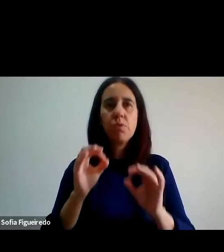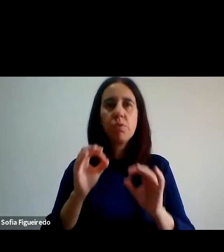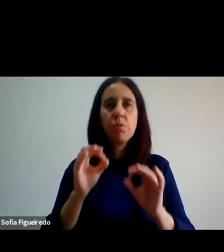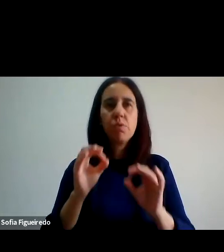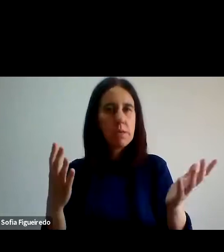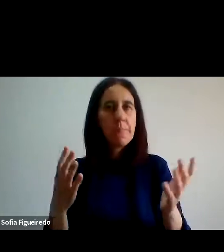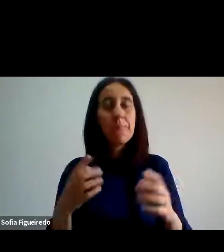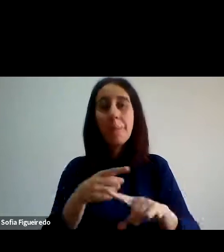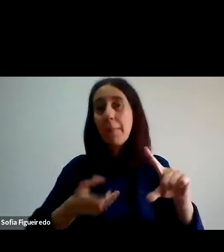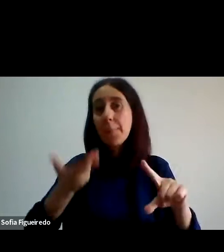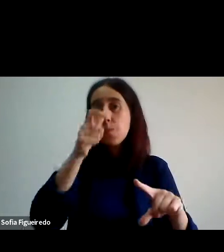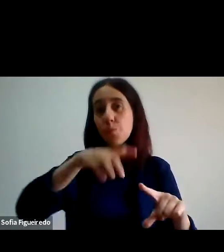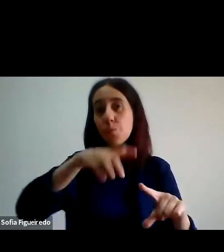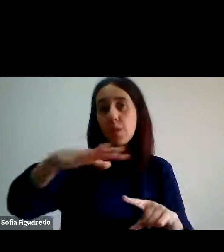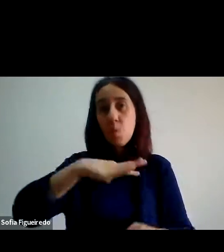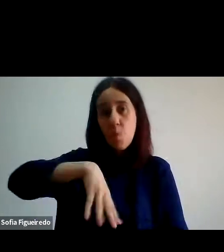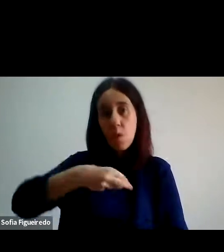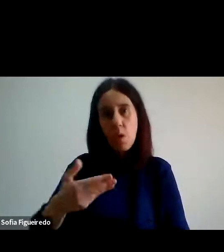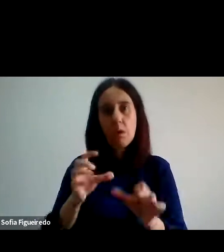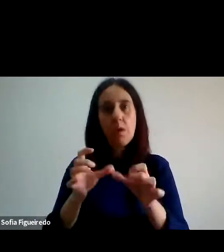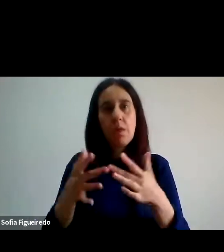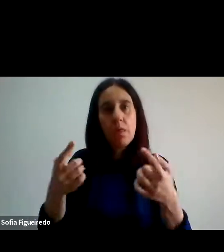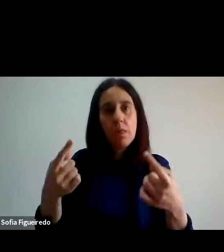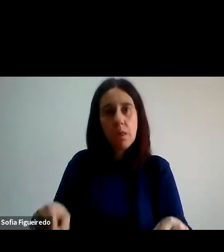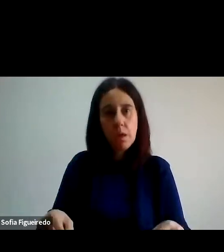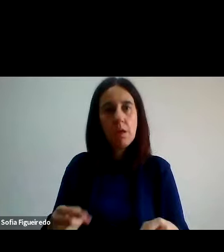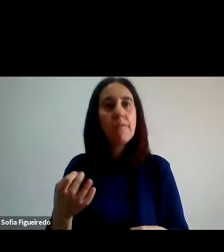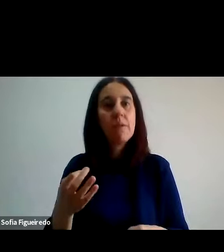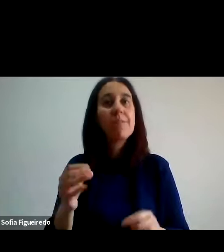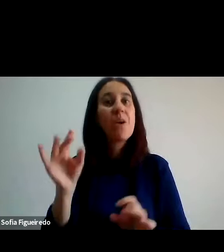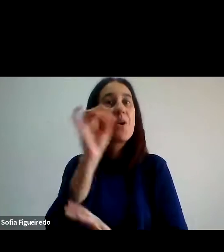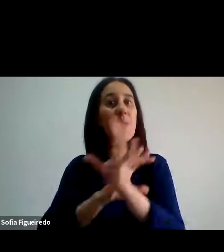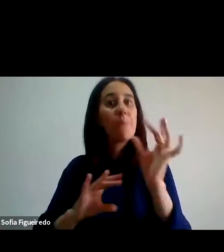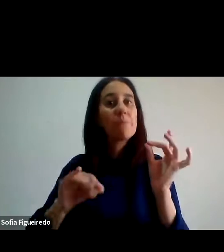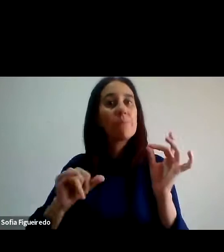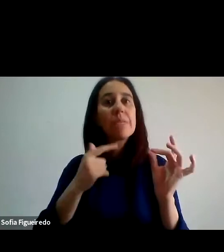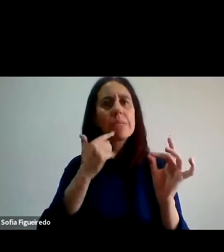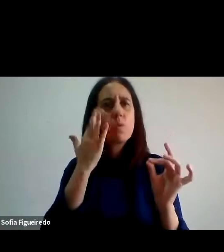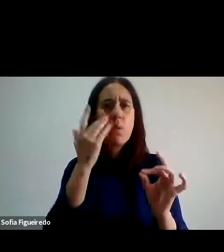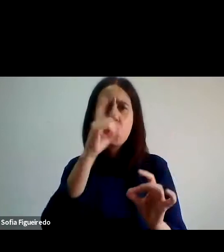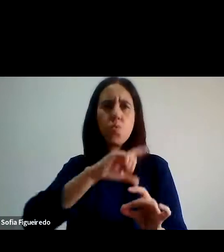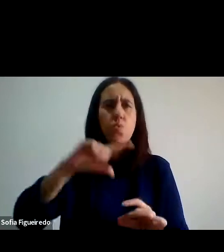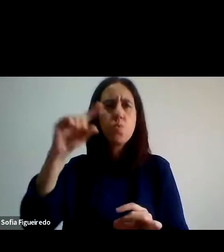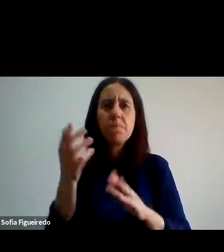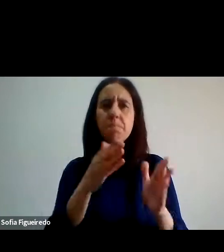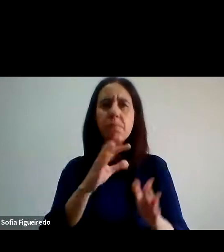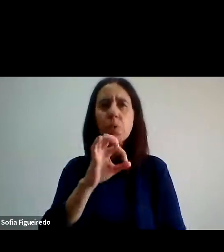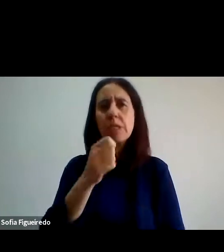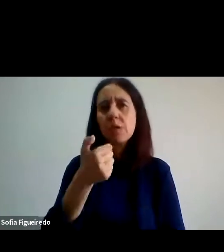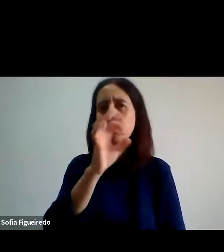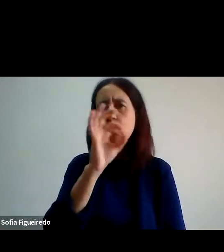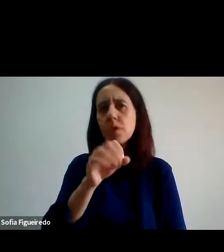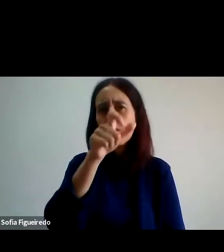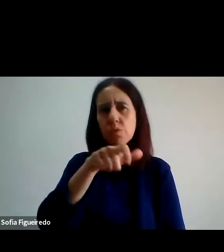metade da população mundial hoje em dia tem internet, e se falarmos precisamente na Europa, estamos a falar de números muito altos, números de cerca de 85% das